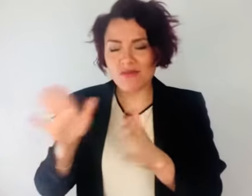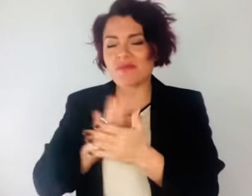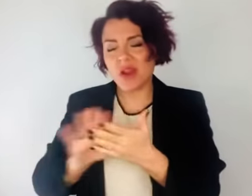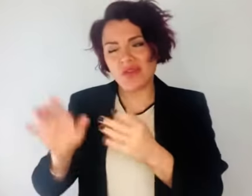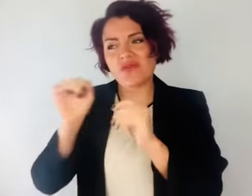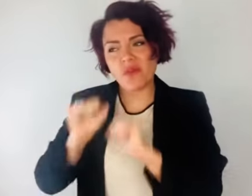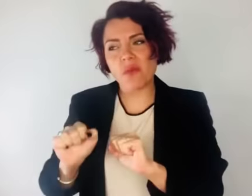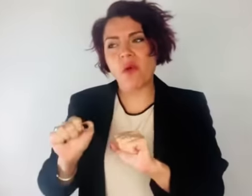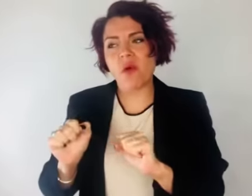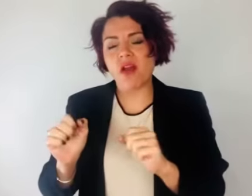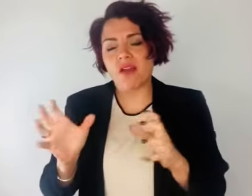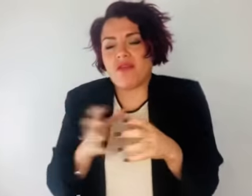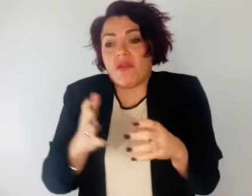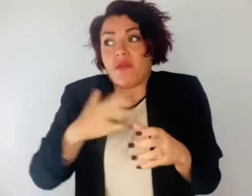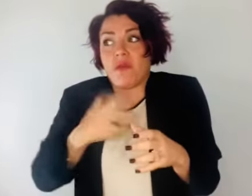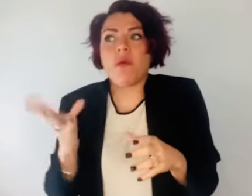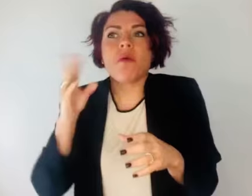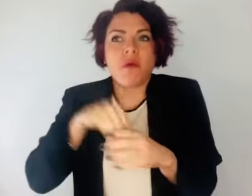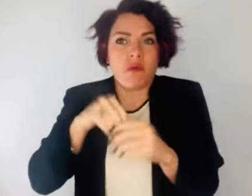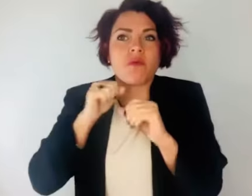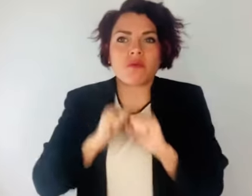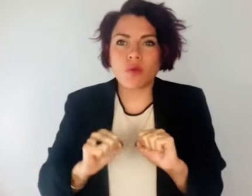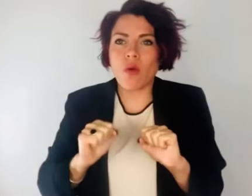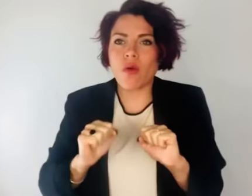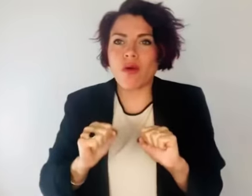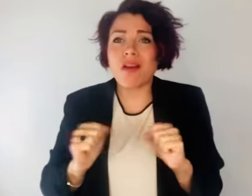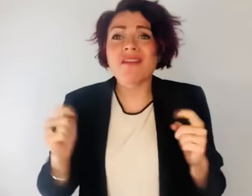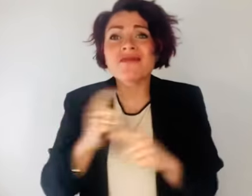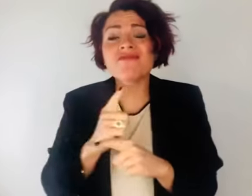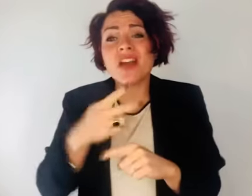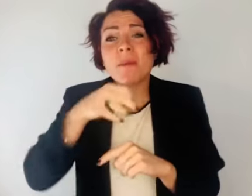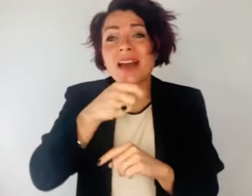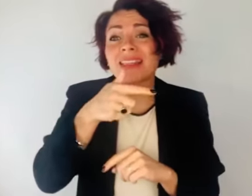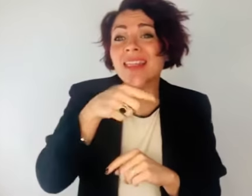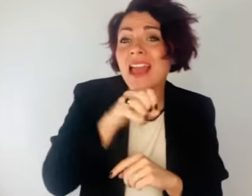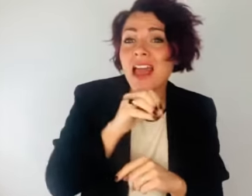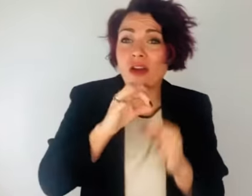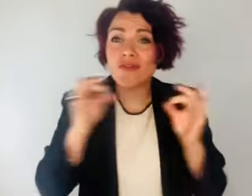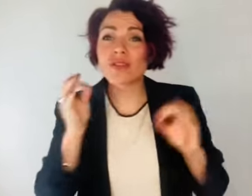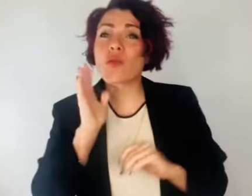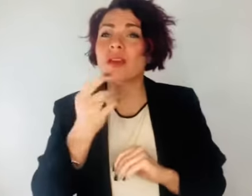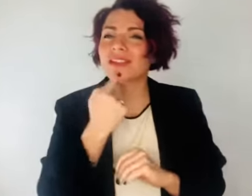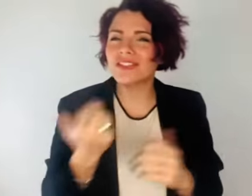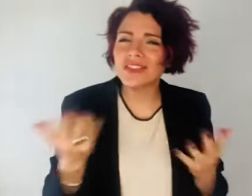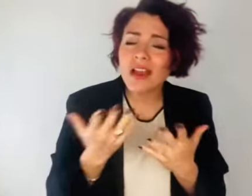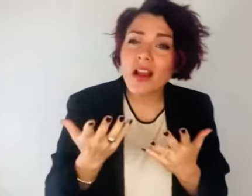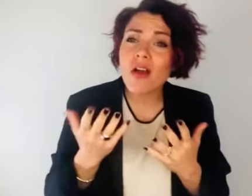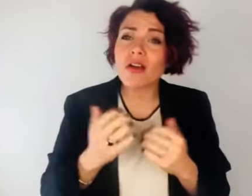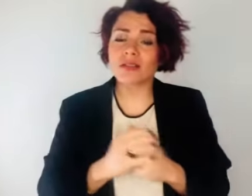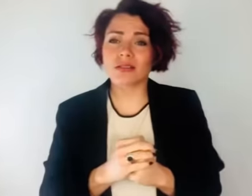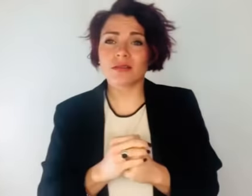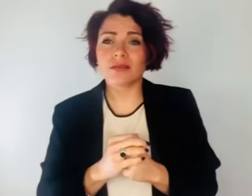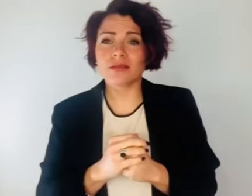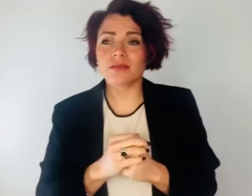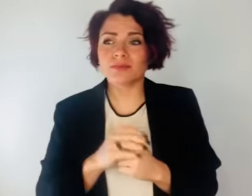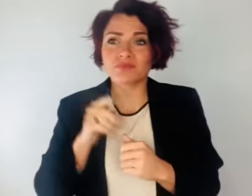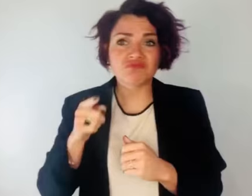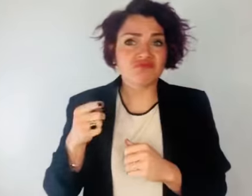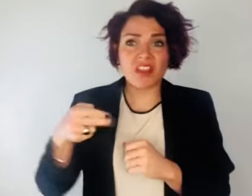e viene a far parte del mio gruppo scrive invece l'evangelista verso 15 e avvenne che mentre egli era